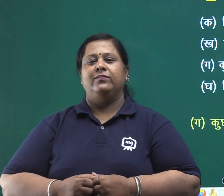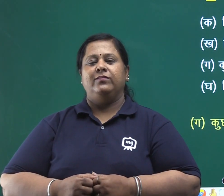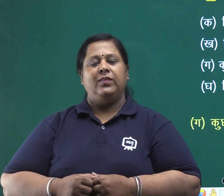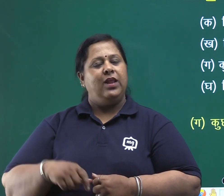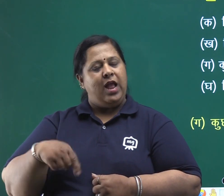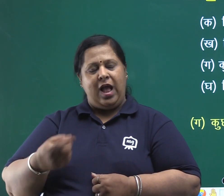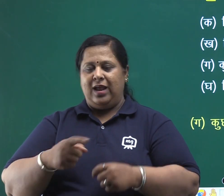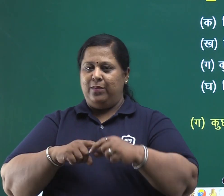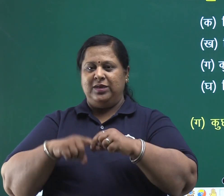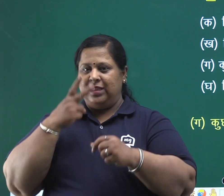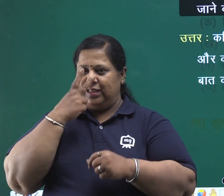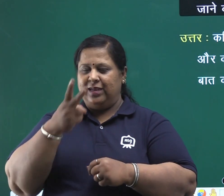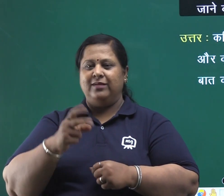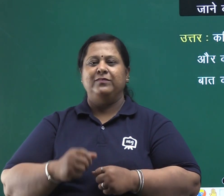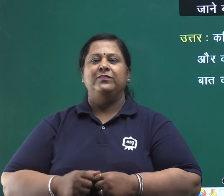आगे का प्रश्न देखते हैं।